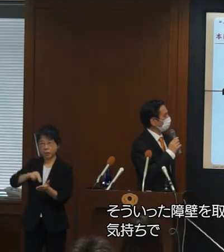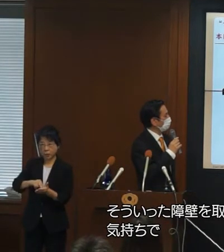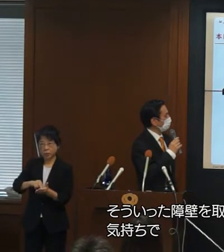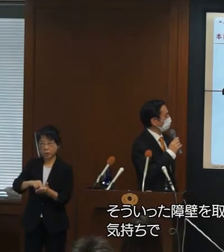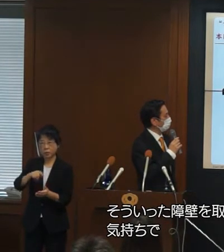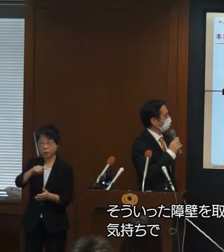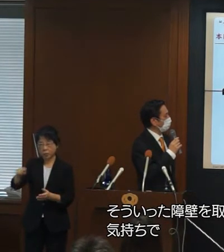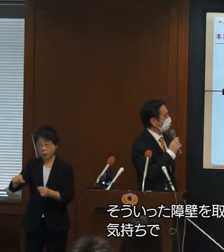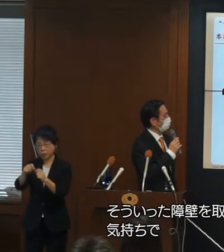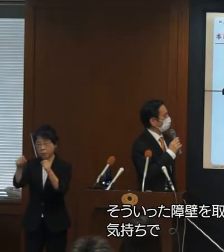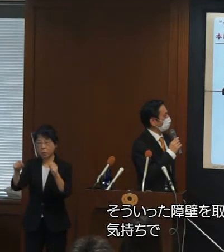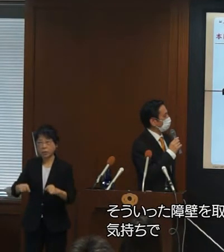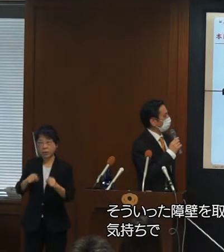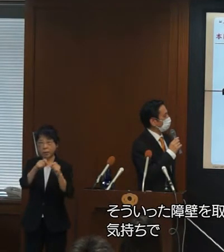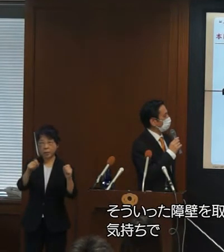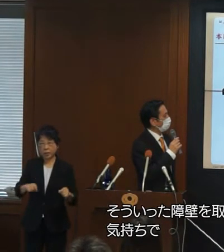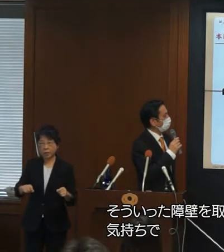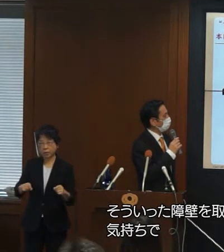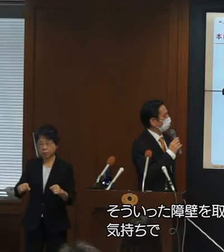ての障壁を取り除いて、